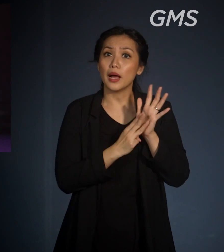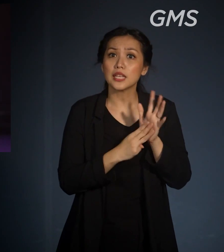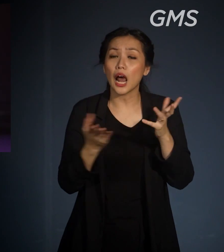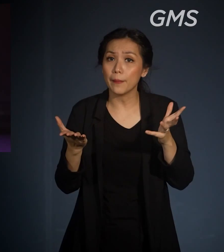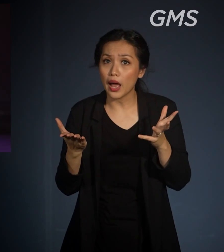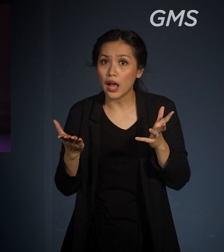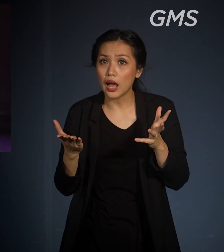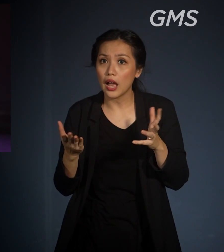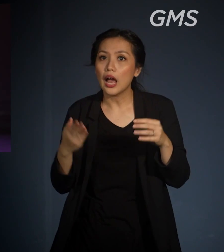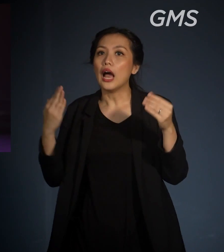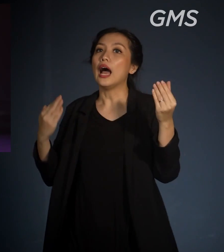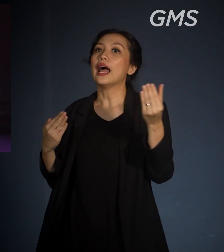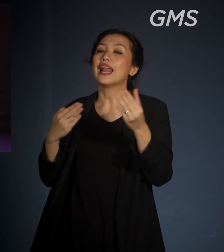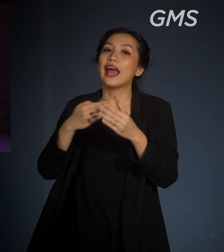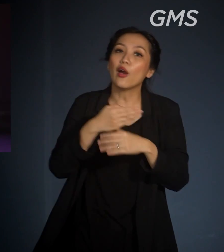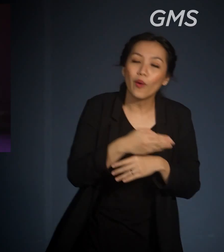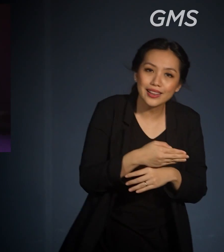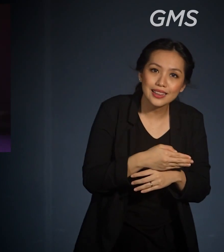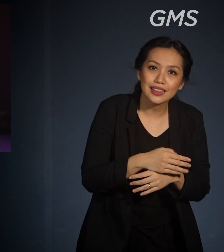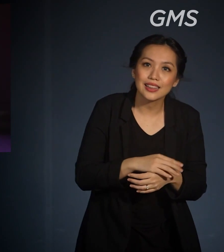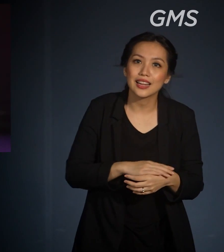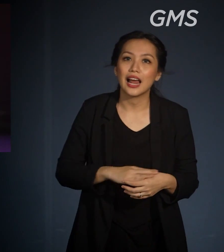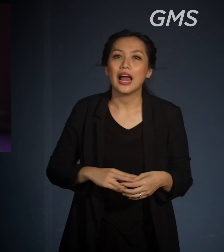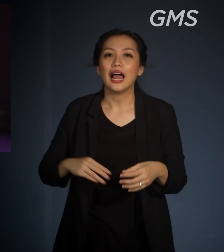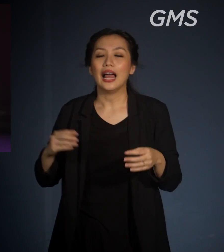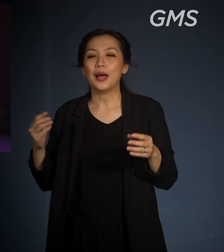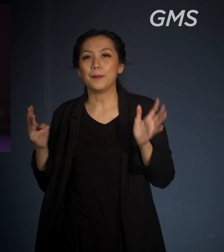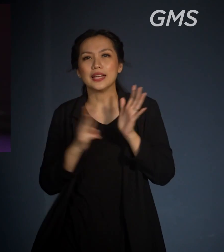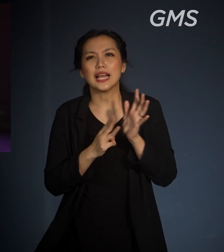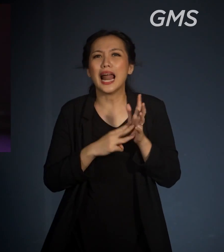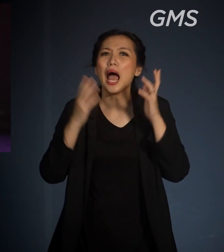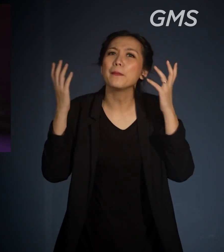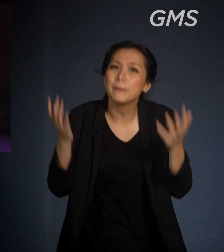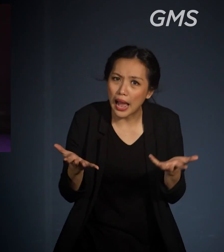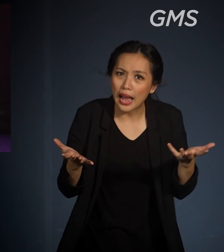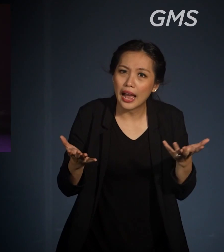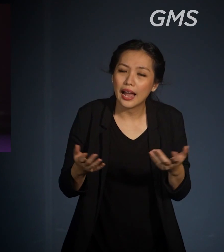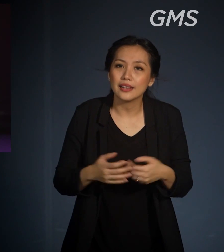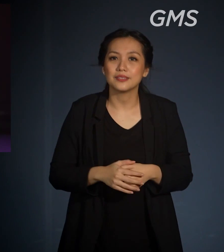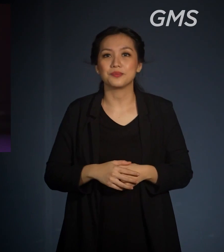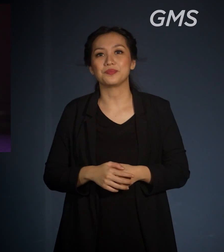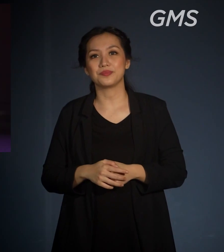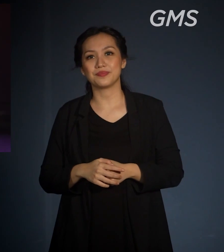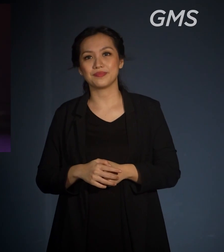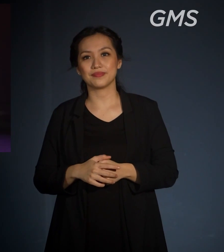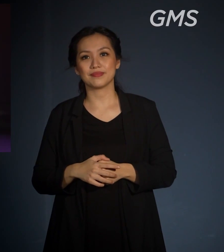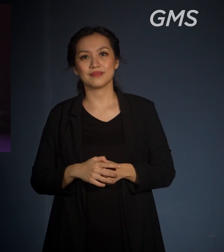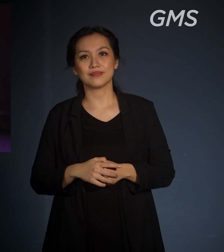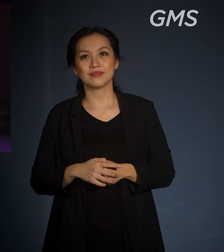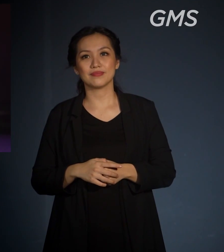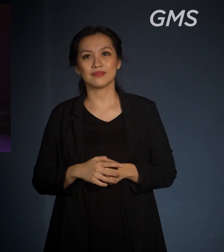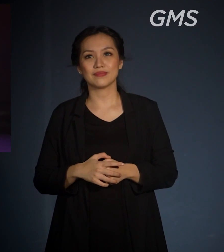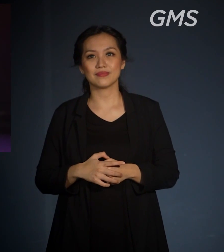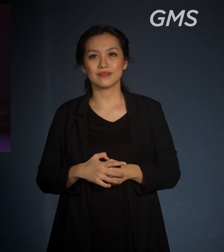promosi kalau dia pertama-tama nggak ketemu sama yang namanya masalah. Apa masalah yang dihadapi waktu itu, saudara? Dia itu